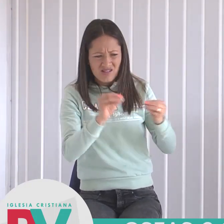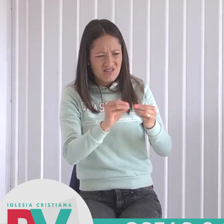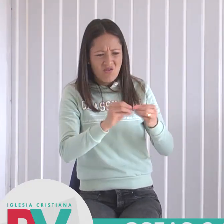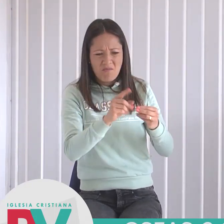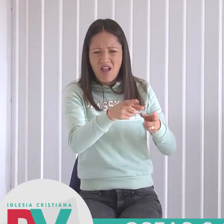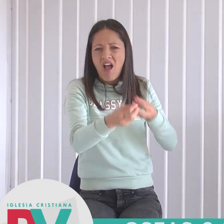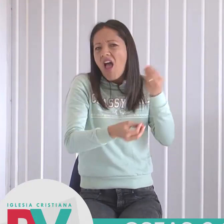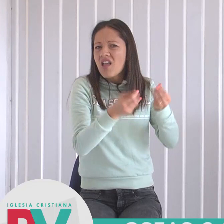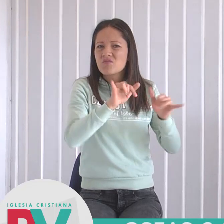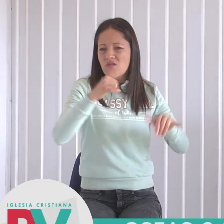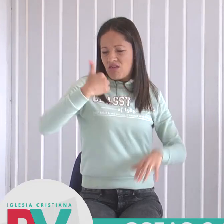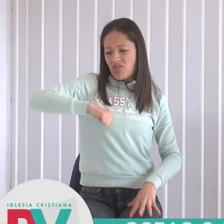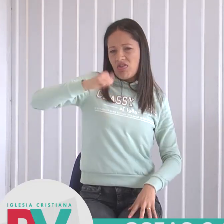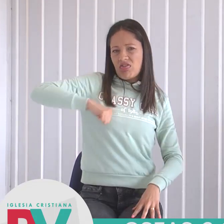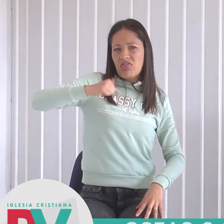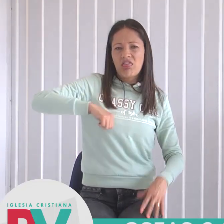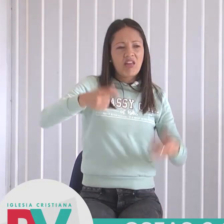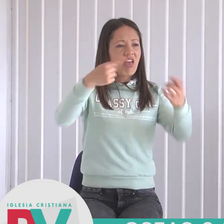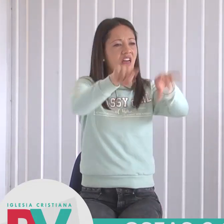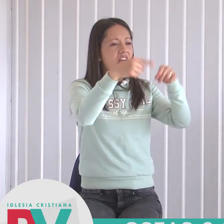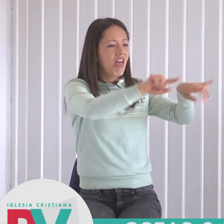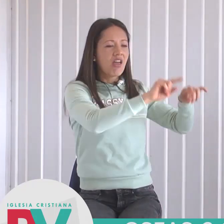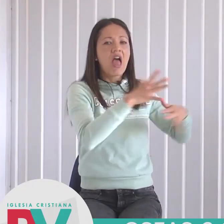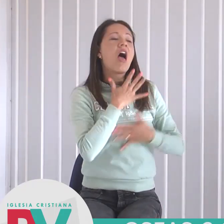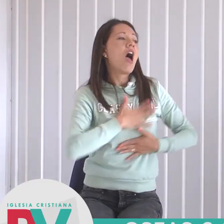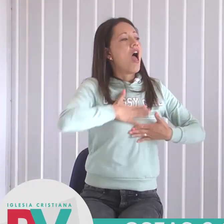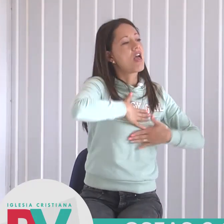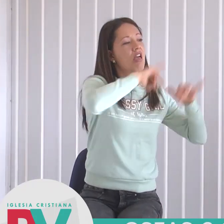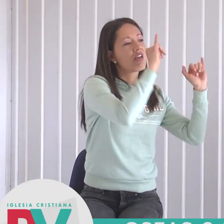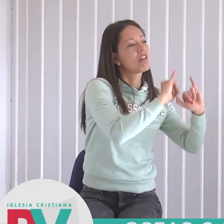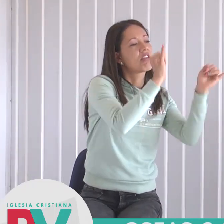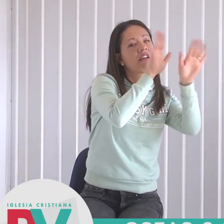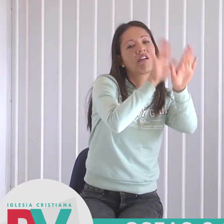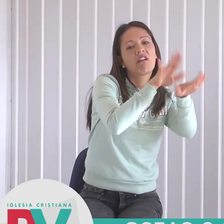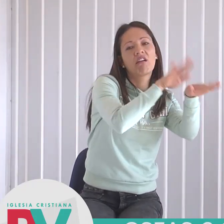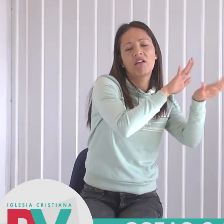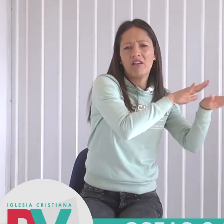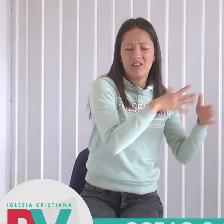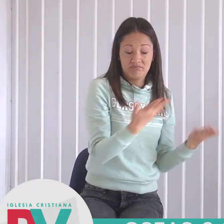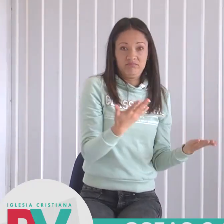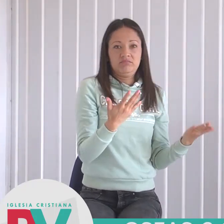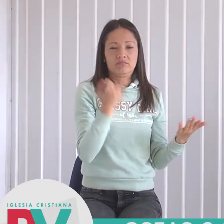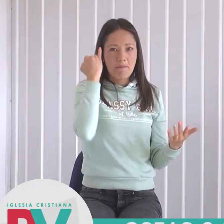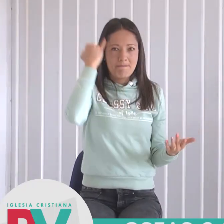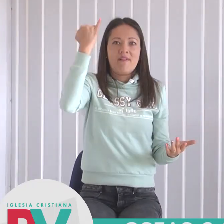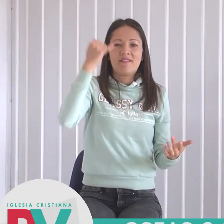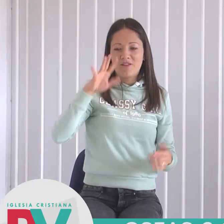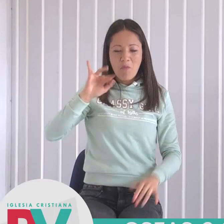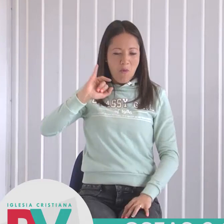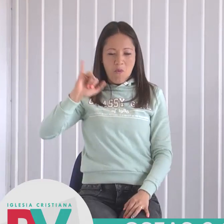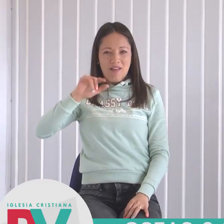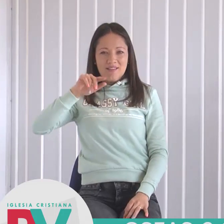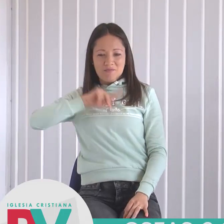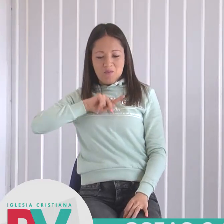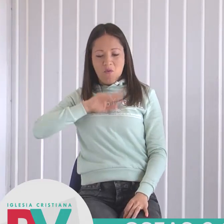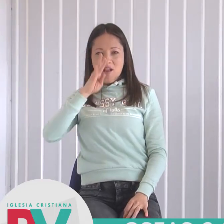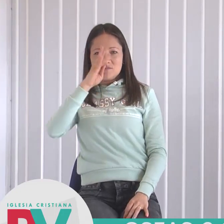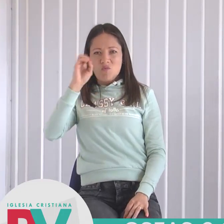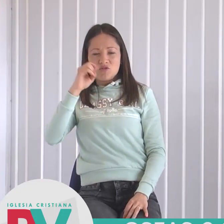una cualquiera, que deje de complacer a sus amantes. Imagínense, es el esposo diciéndole a la